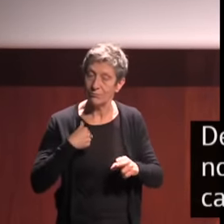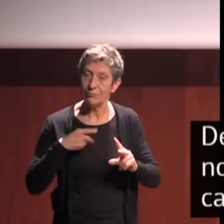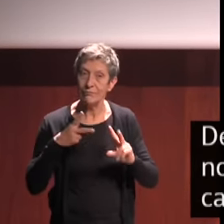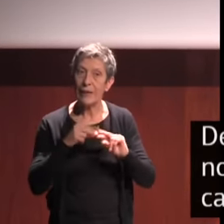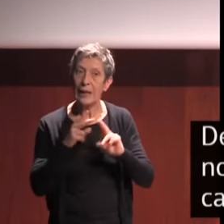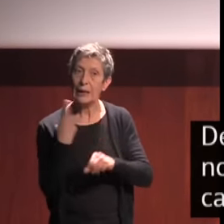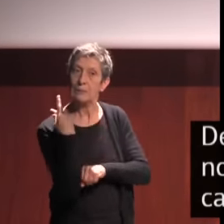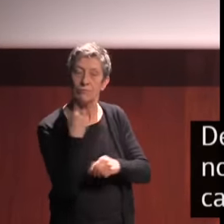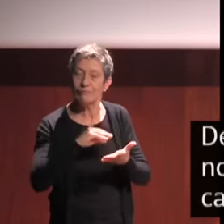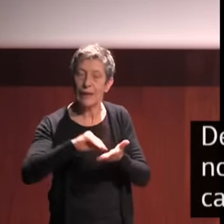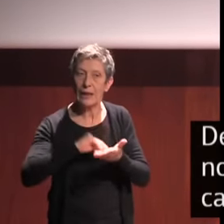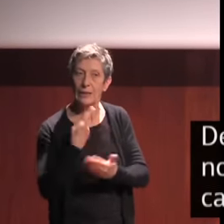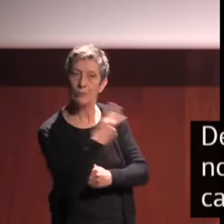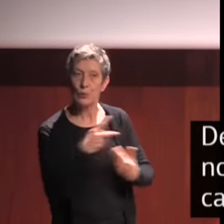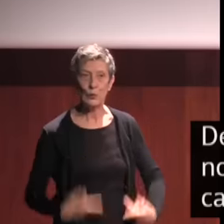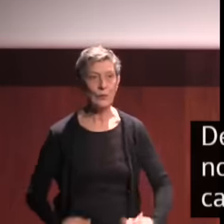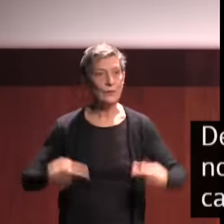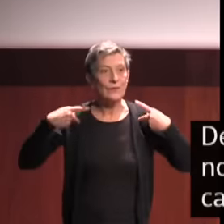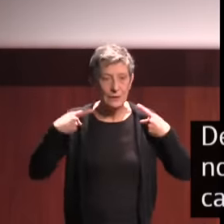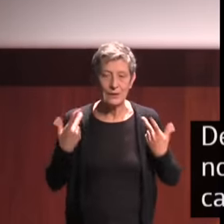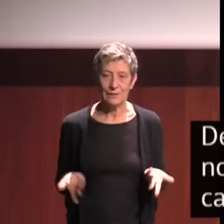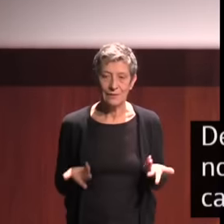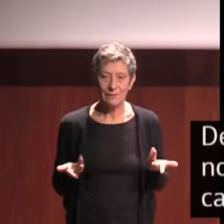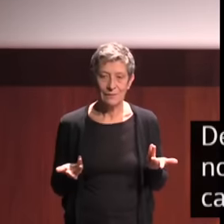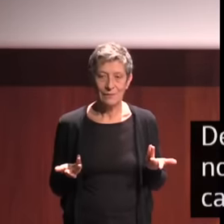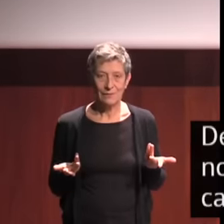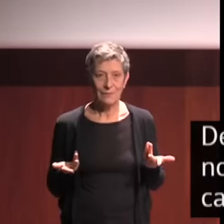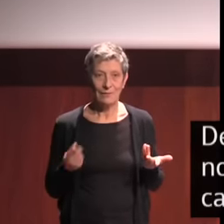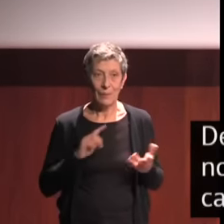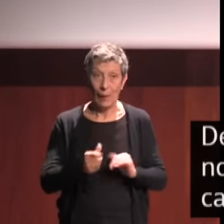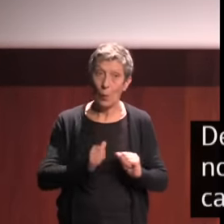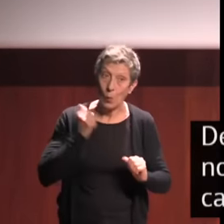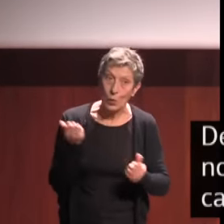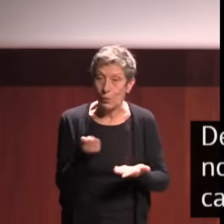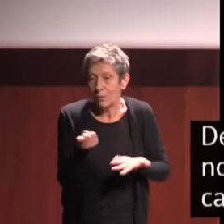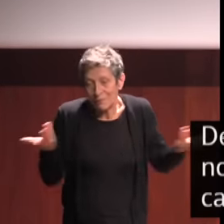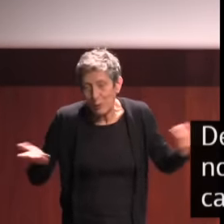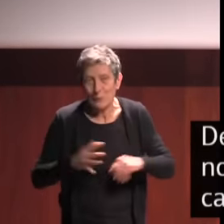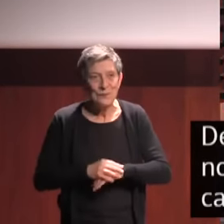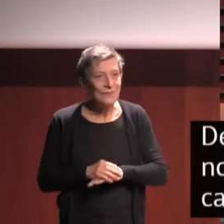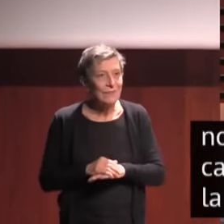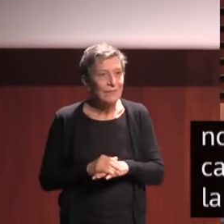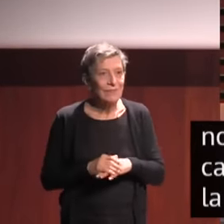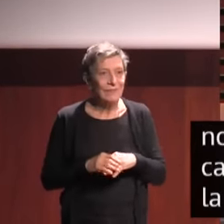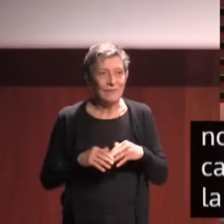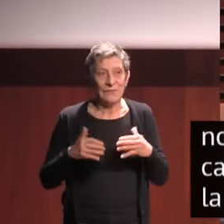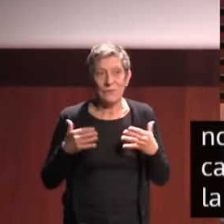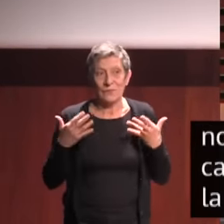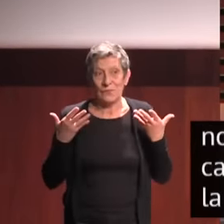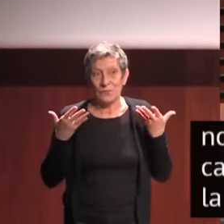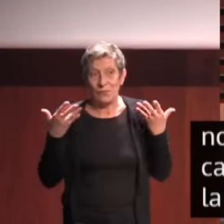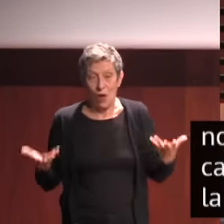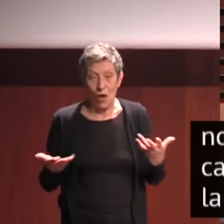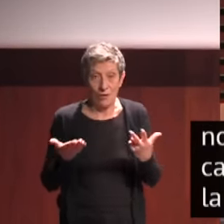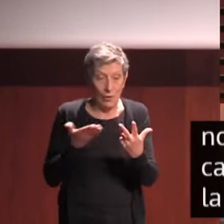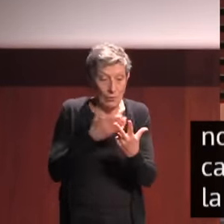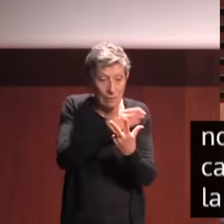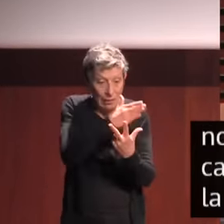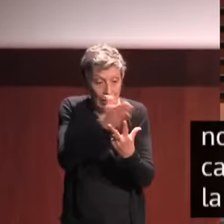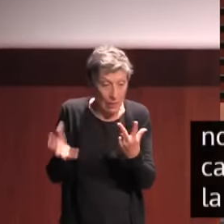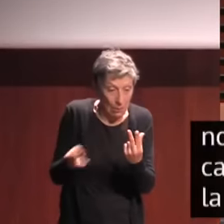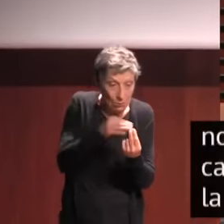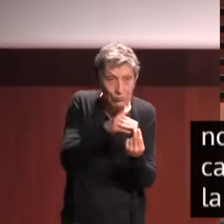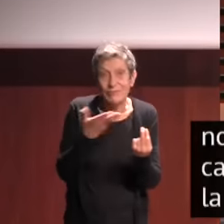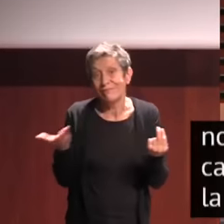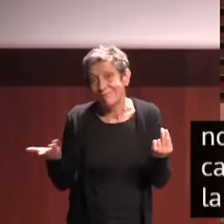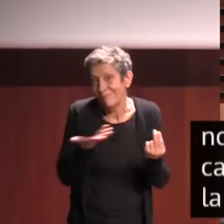biographie. Bon, voilà la rupture de cette unité dont je parlais.